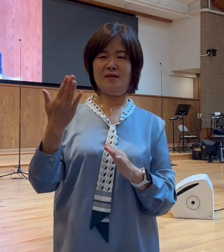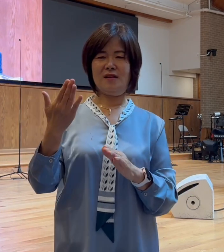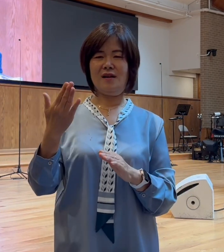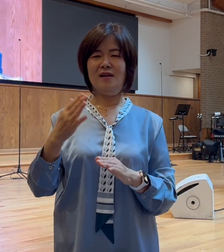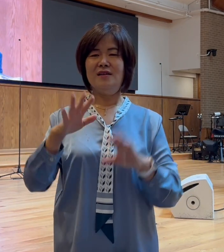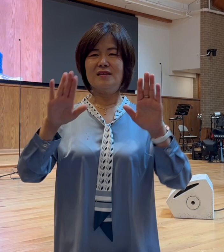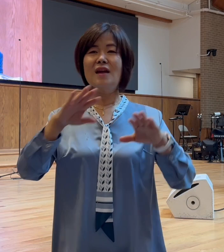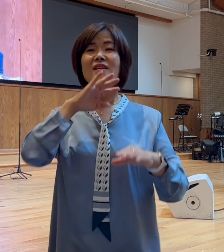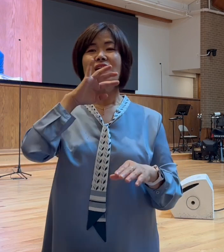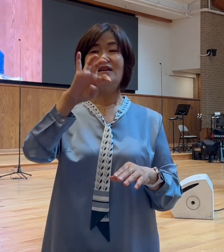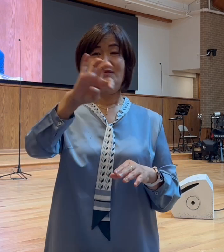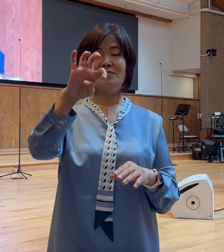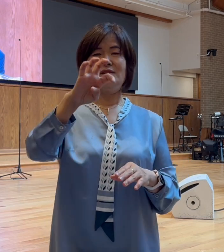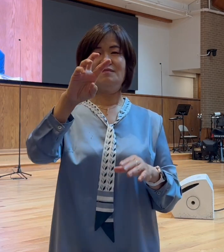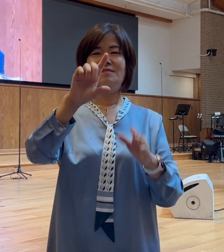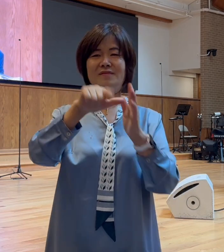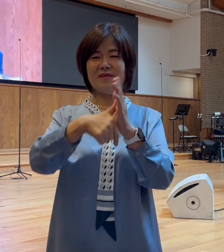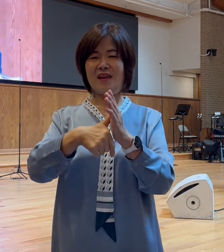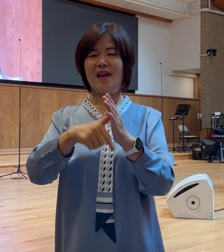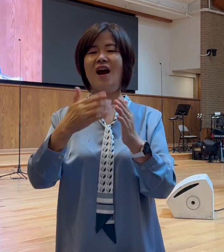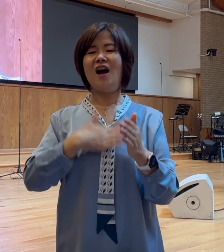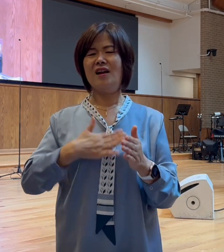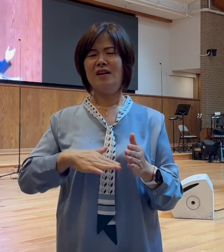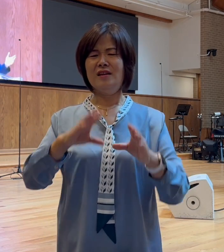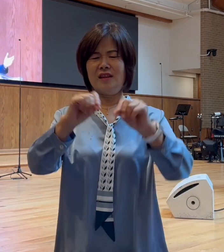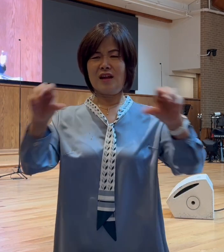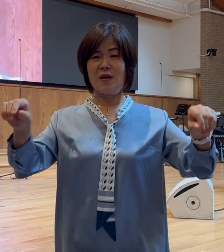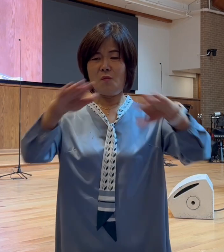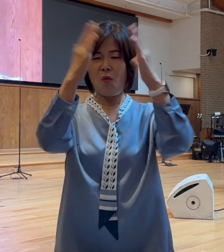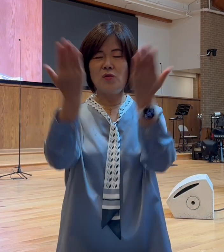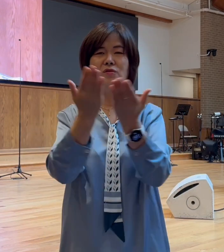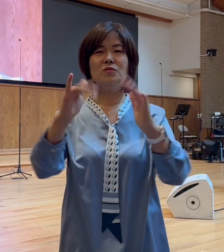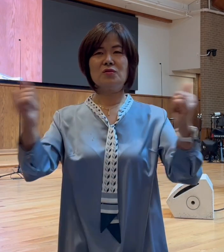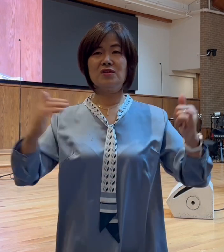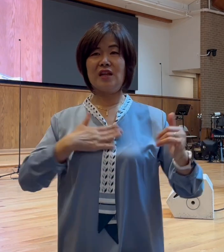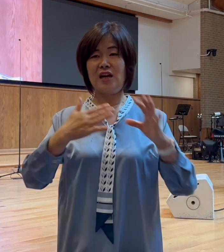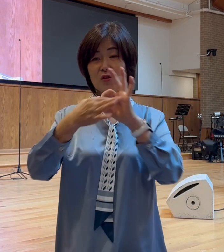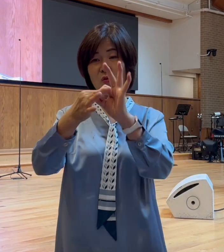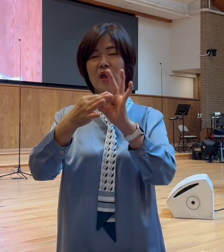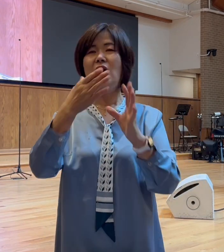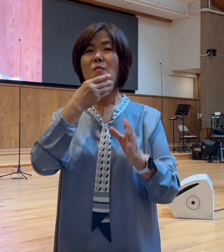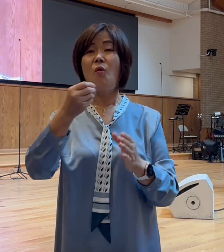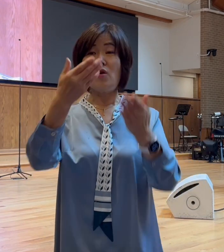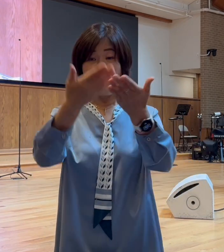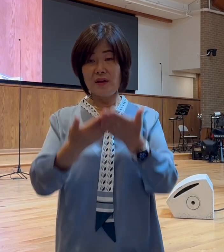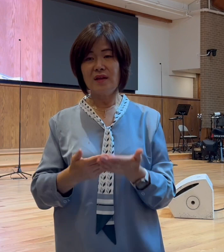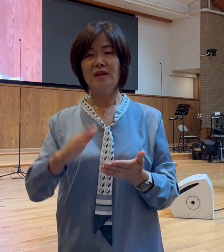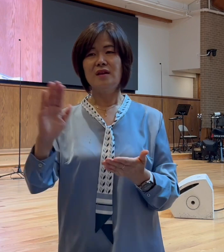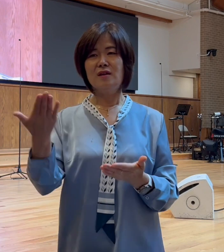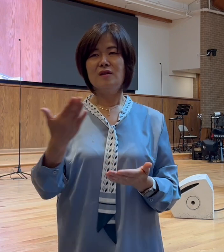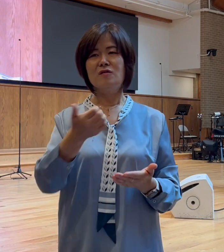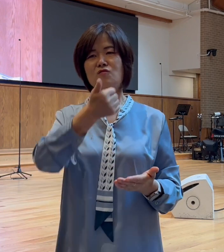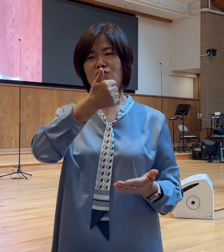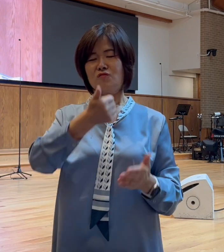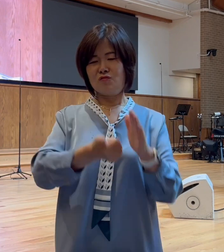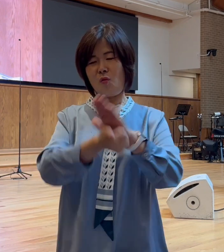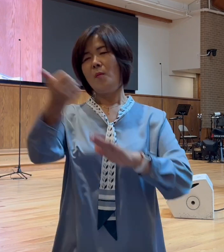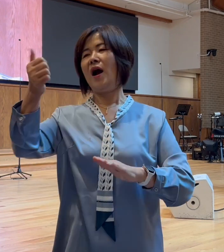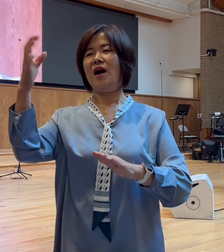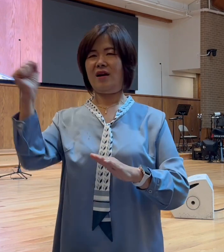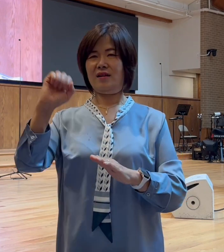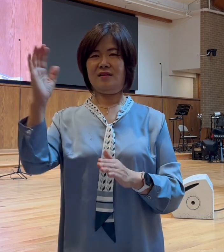40살 중반에 비로소 땅의 모든 족속이 나를 통해 복을 받을 것이라고 하는 꿈을 꾸게